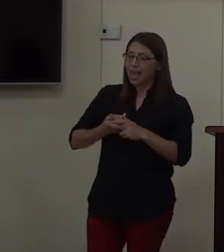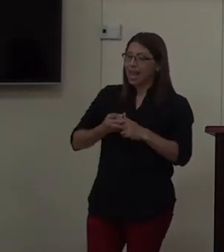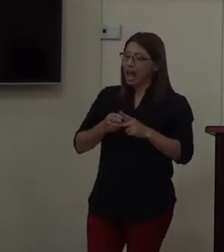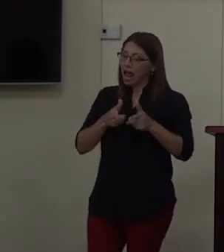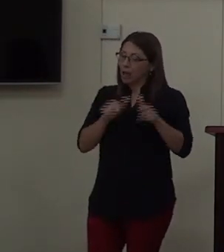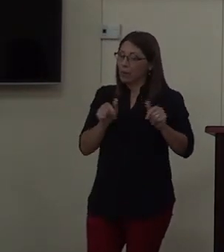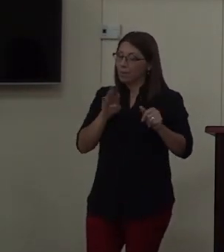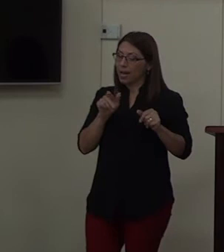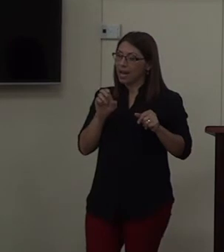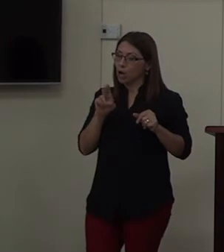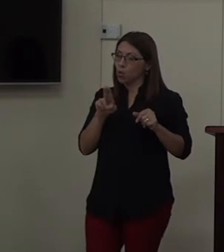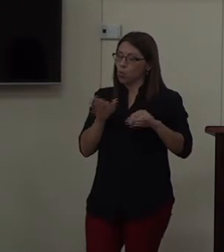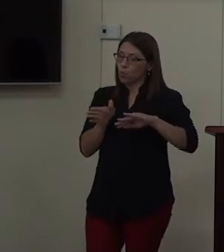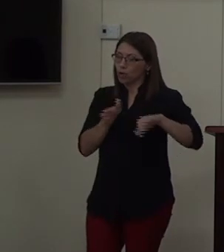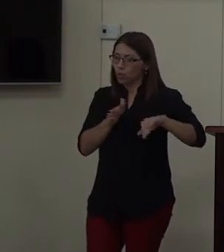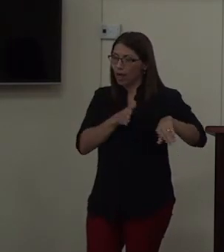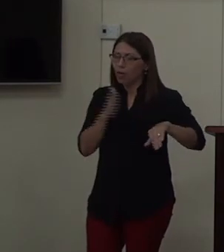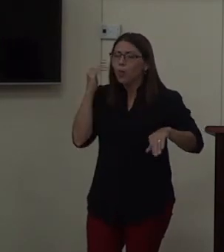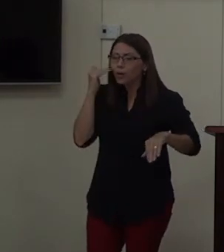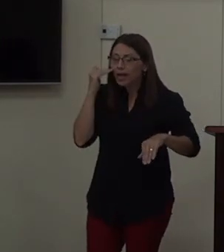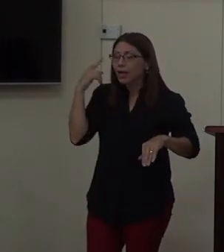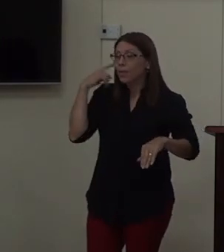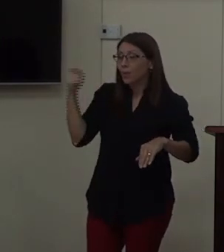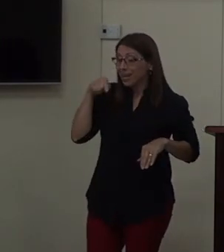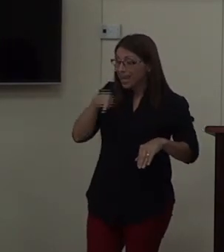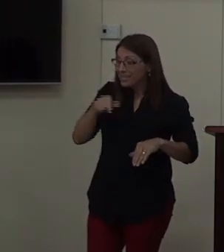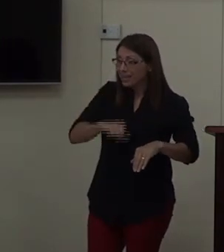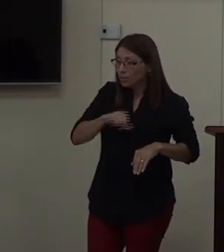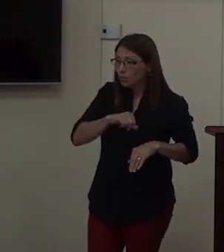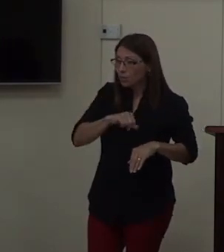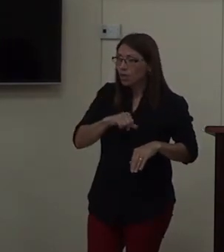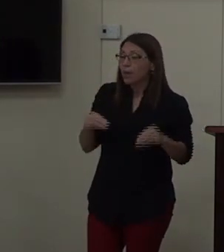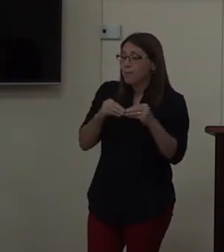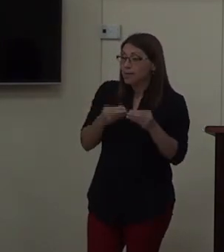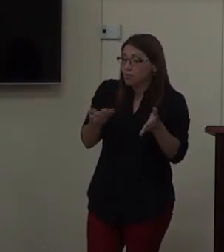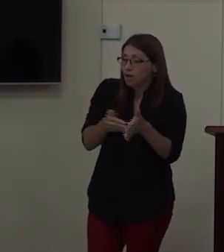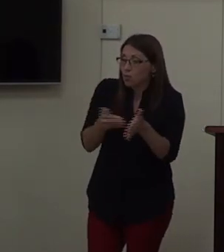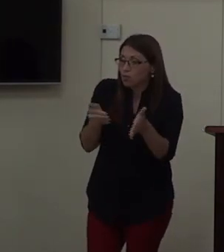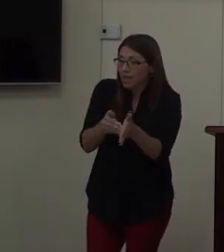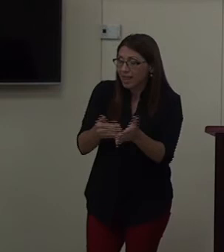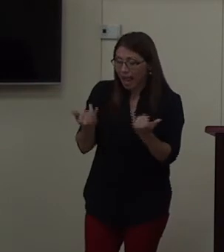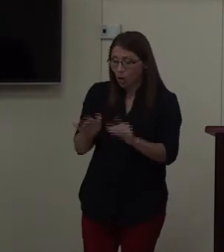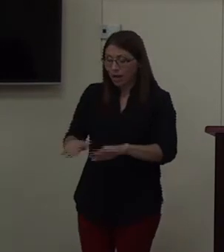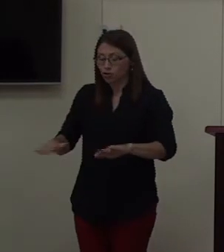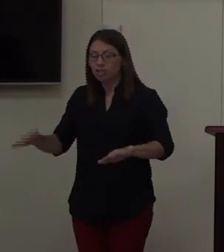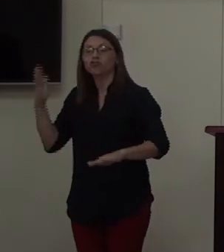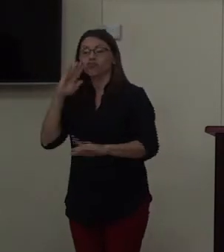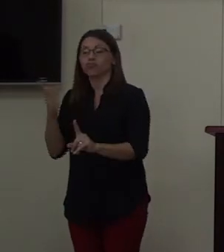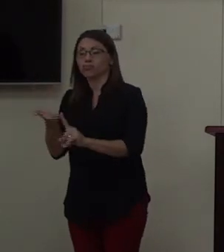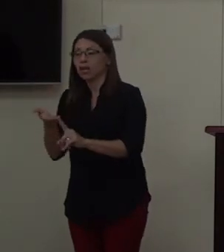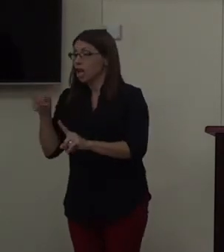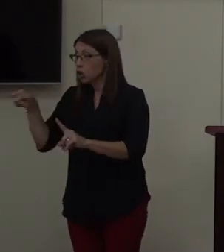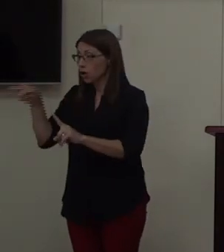lado, ¿verdad? ¿Por qué? Porque precisamente este artículo más recurrente, los niños están convencidos ahora de que lo que les enseñan